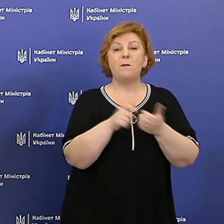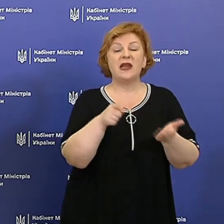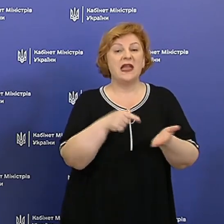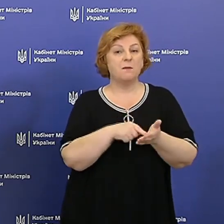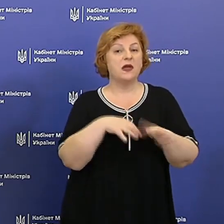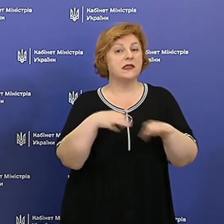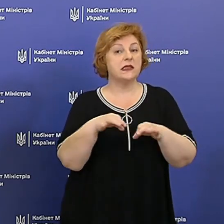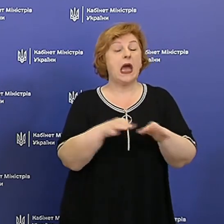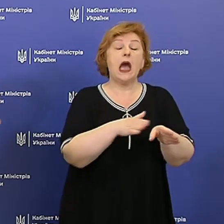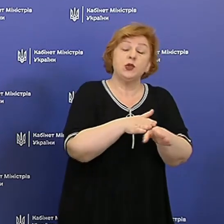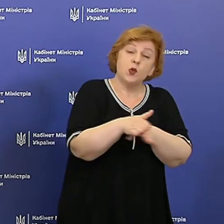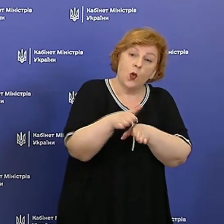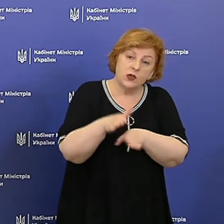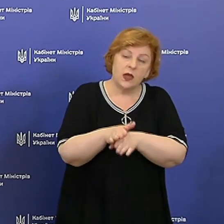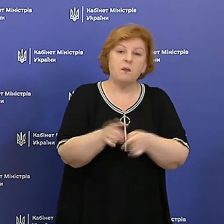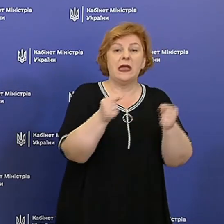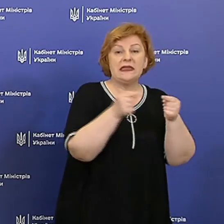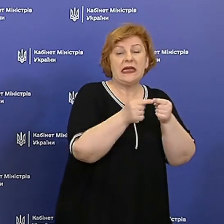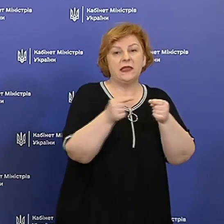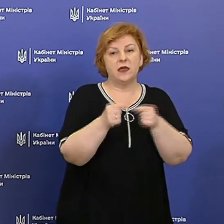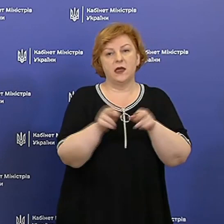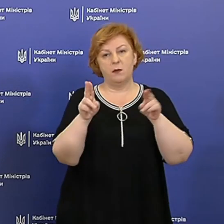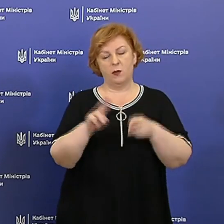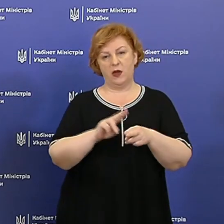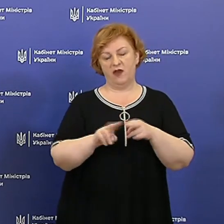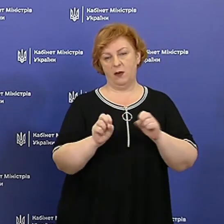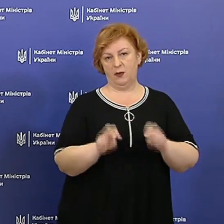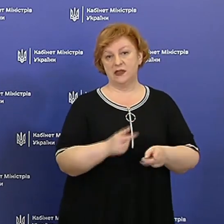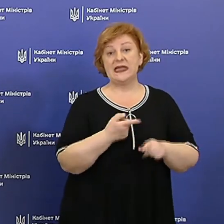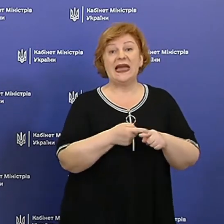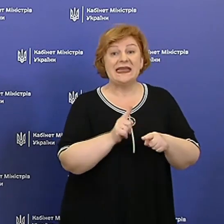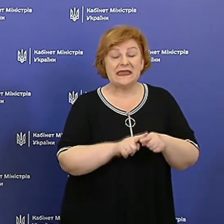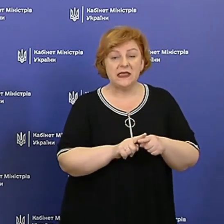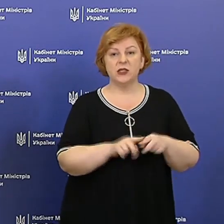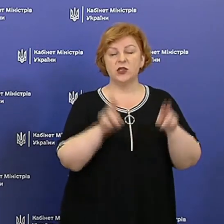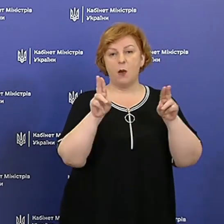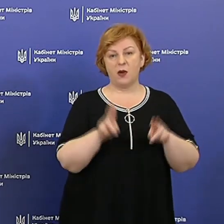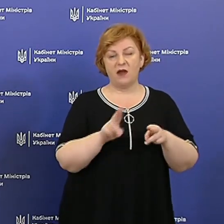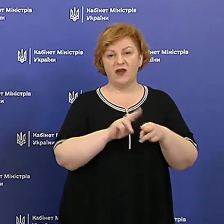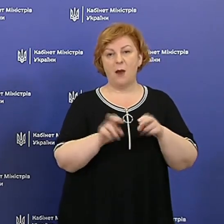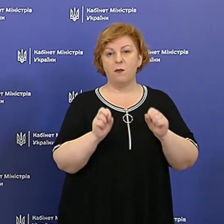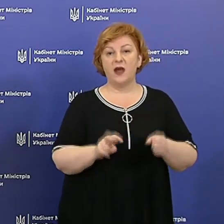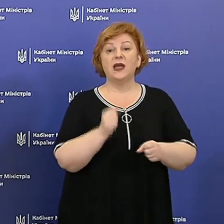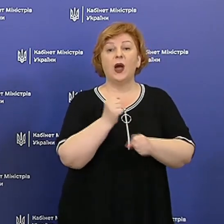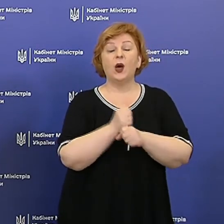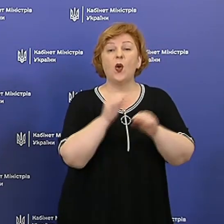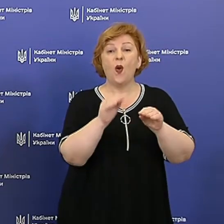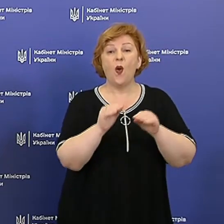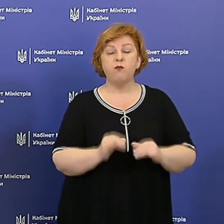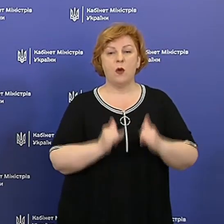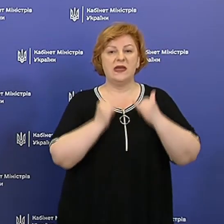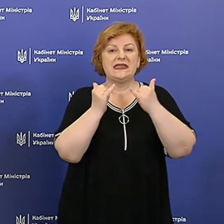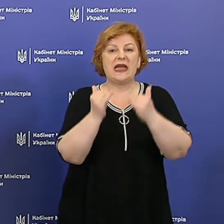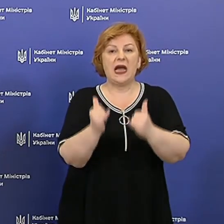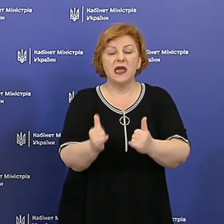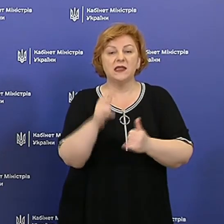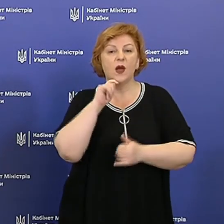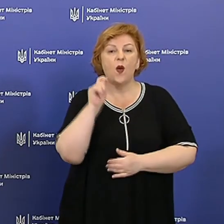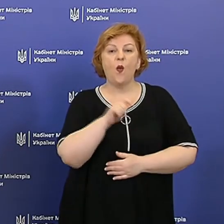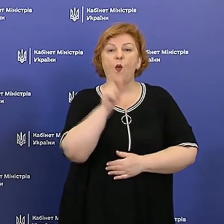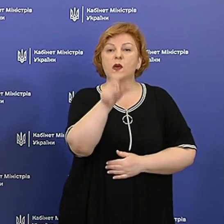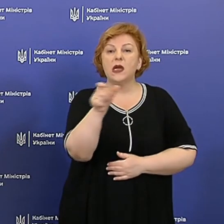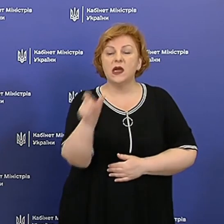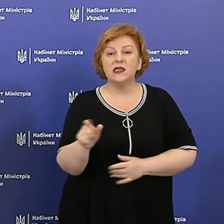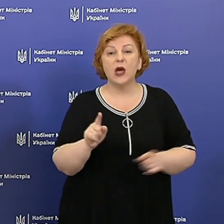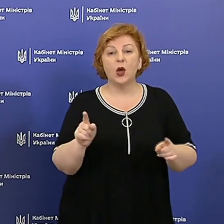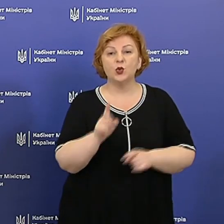з дотриманням таких-то правил безпеки. Ці ж правила безпеки, вони робляться саме заради українців,